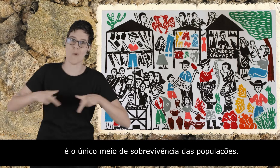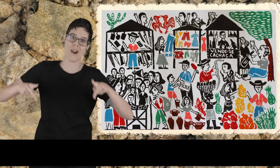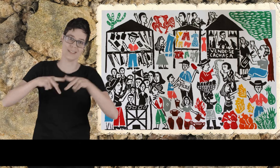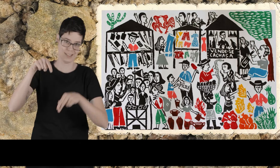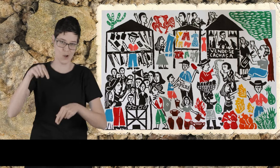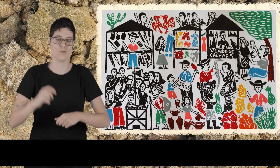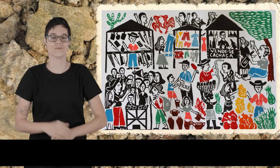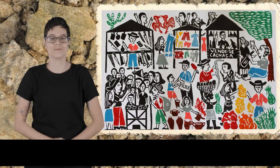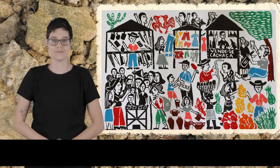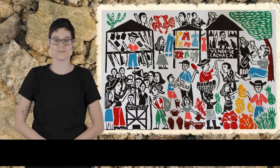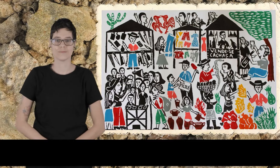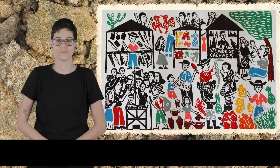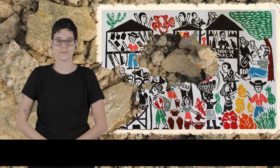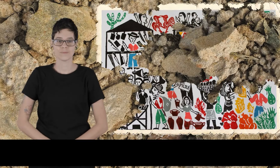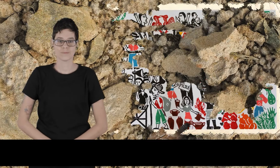populações.